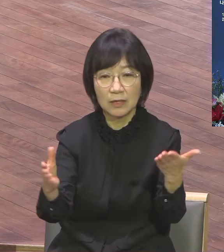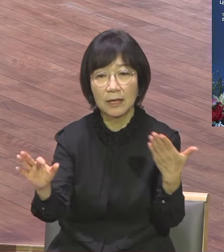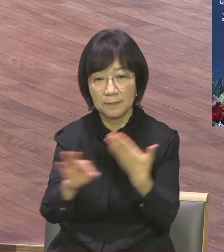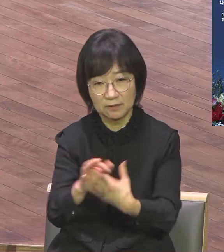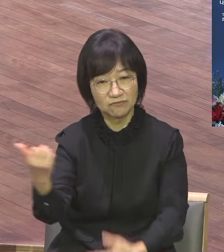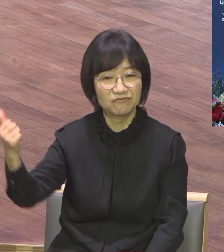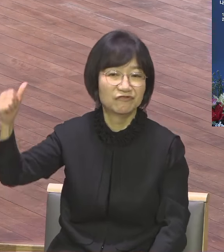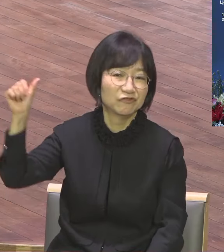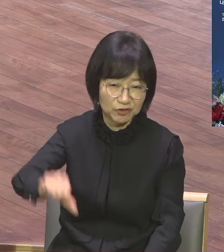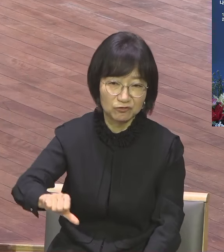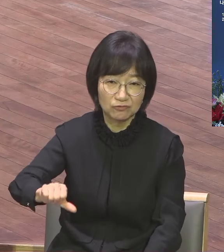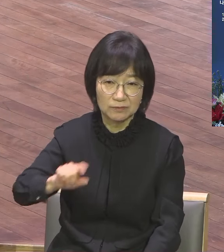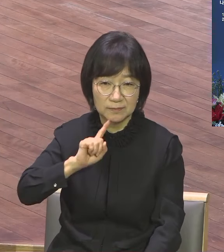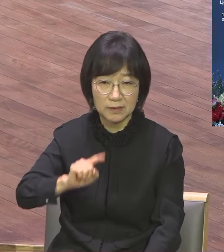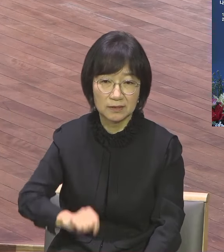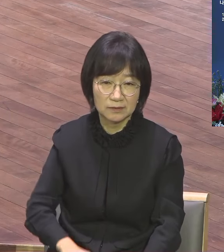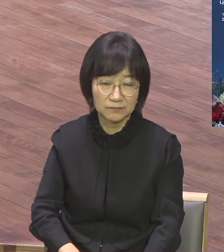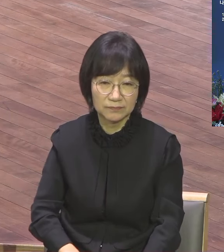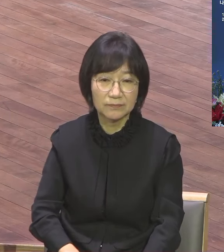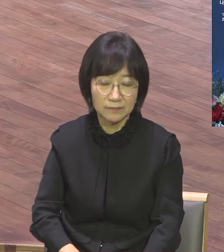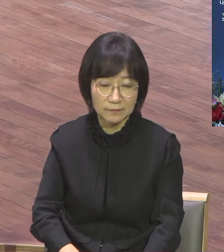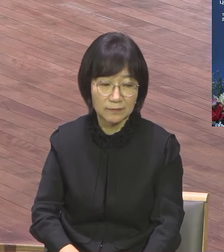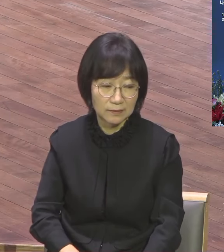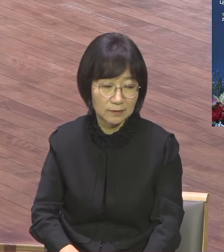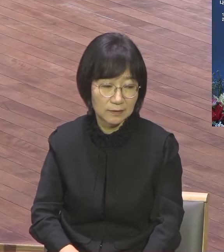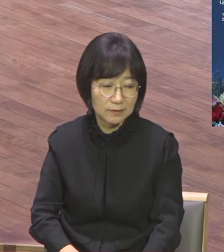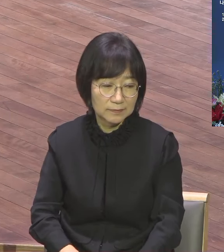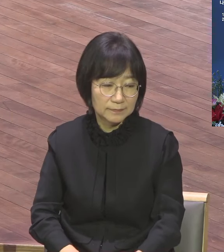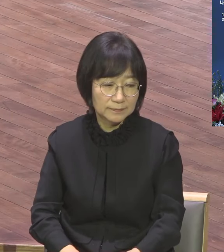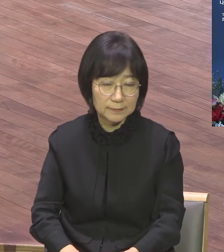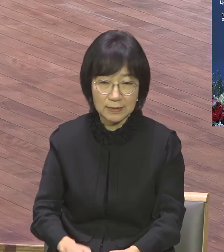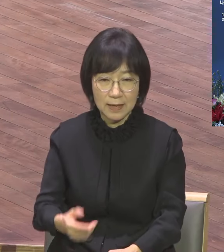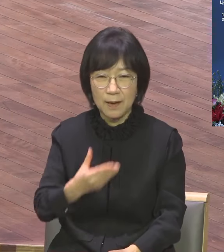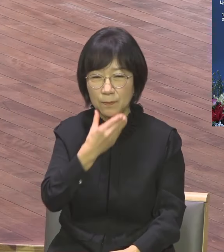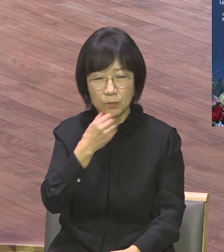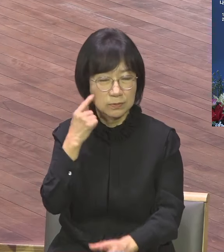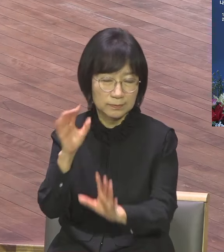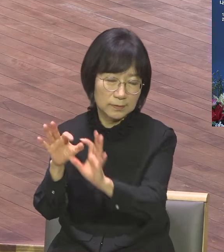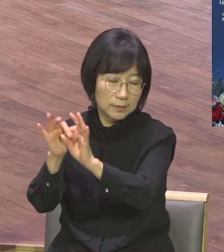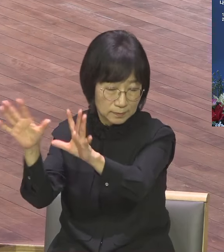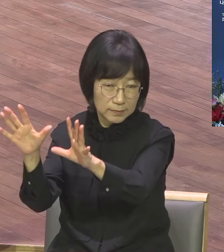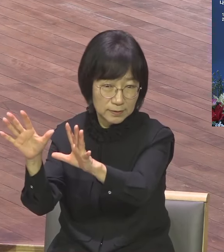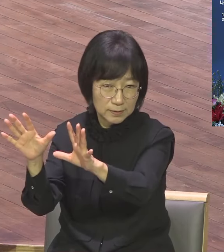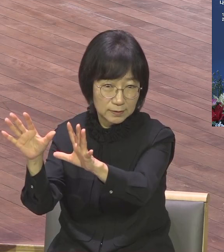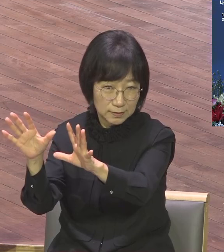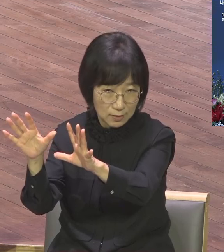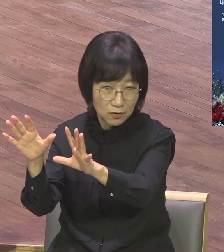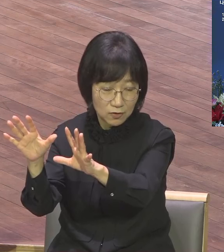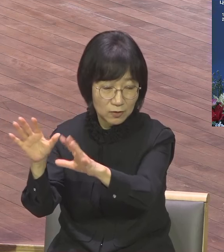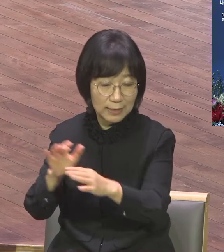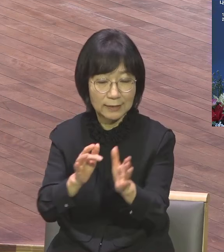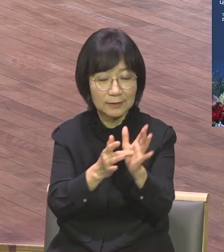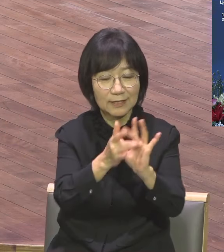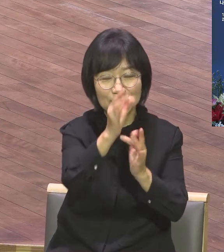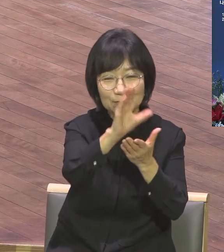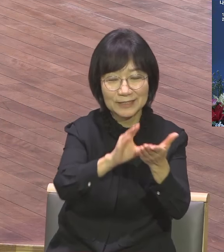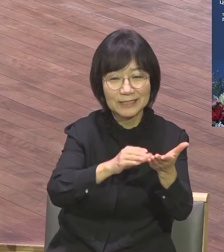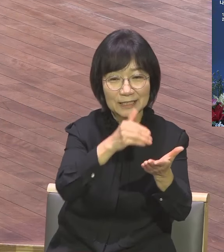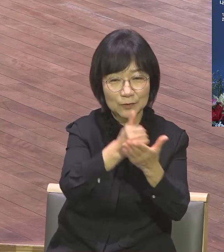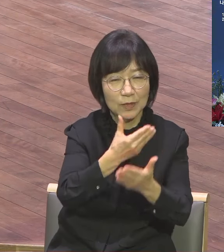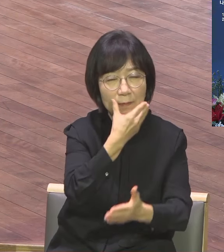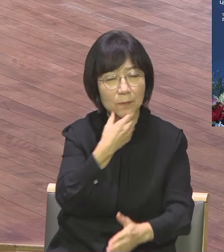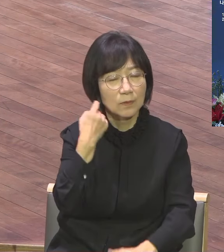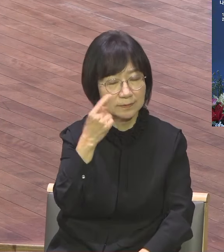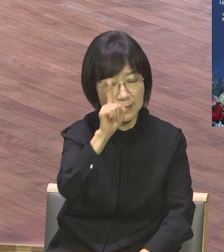그 어떤 설득력 있는 말이라도 복음이 아니다라는 것입니다. 예수 그리스도의 복음